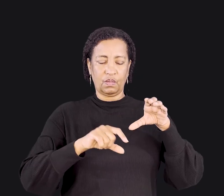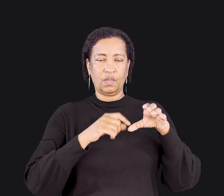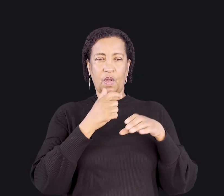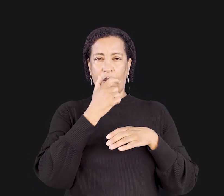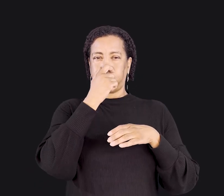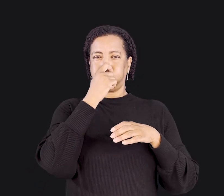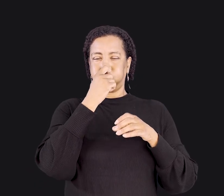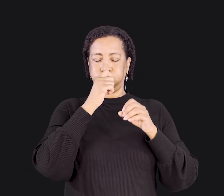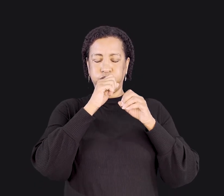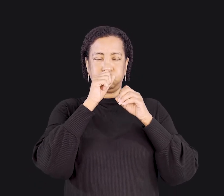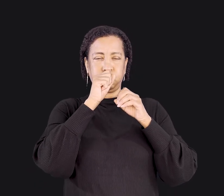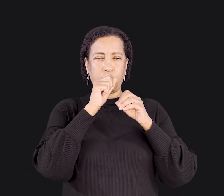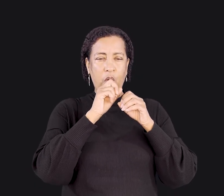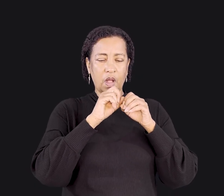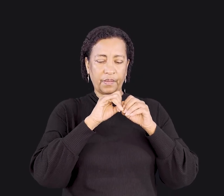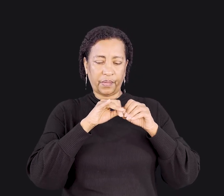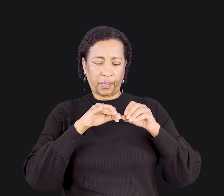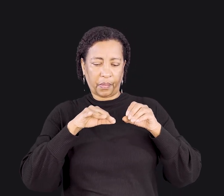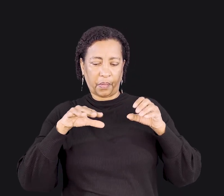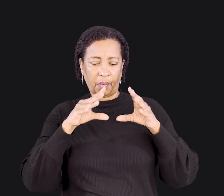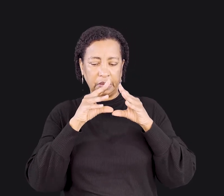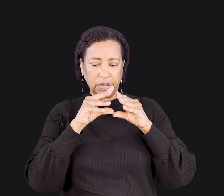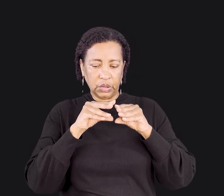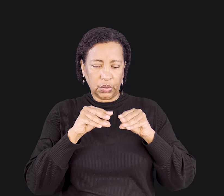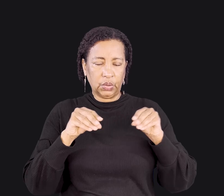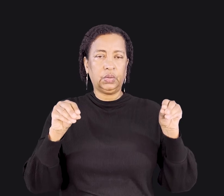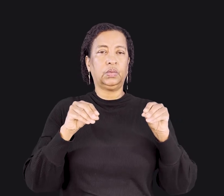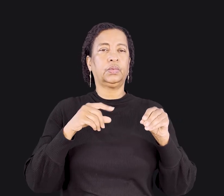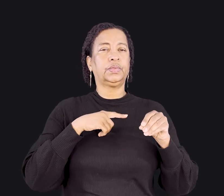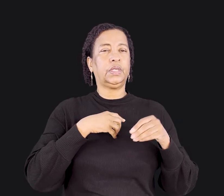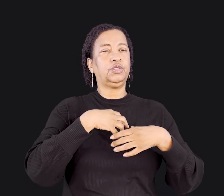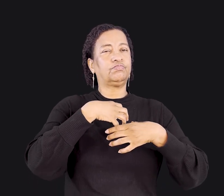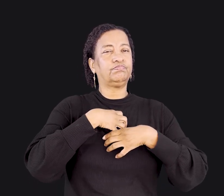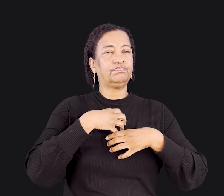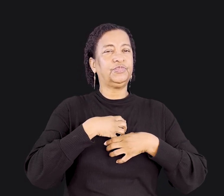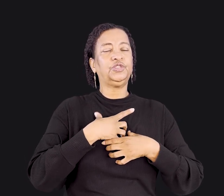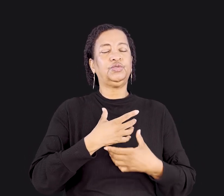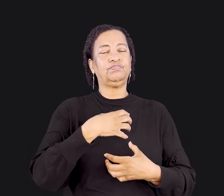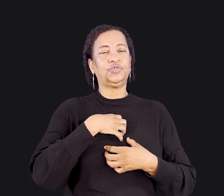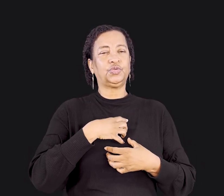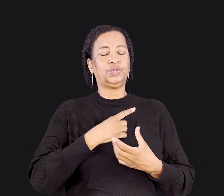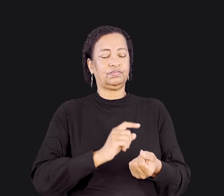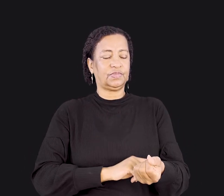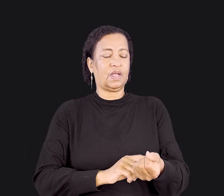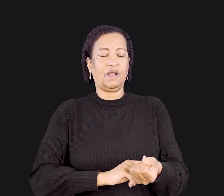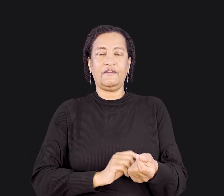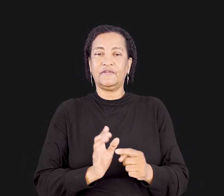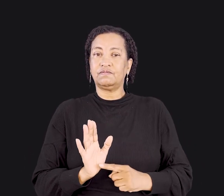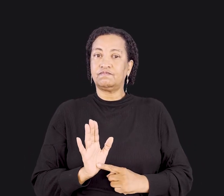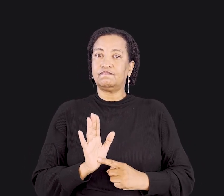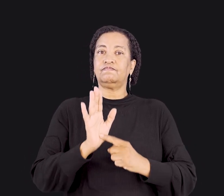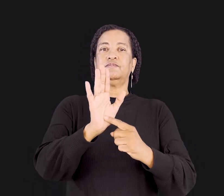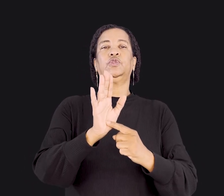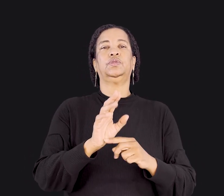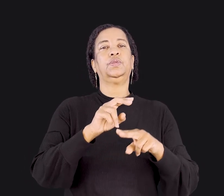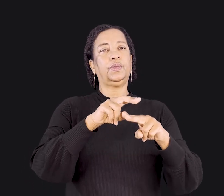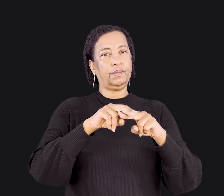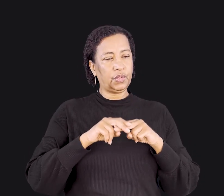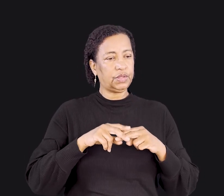a estourar. Com aquela situação aprendi que de um jeito ou de outro a raiva acaba se manifestando, por isso não é sábio